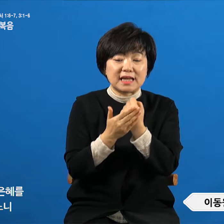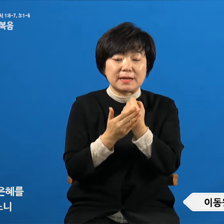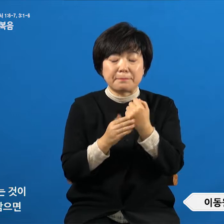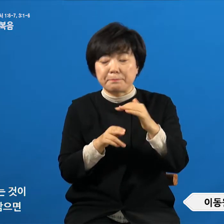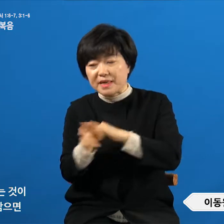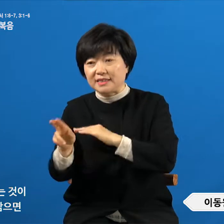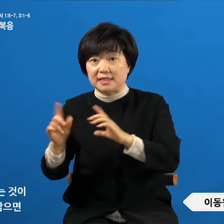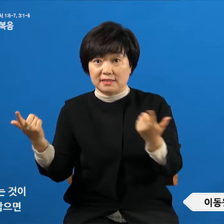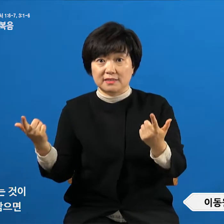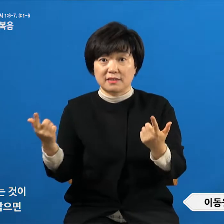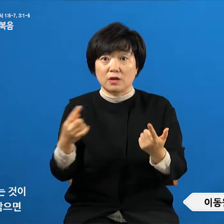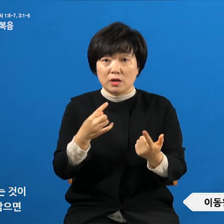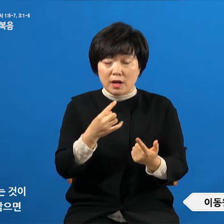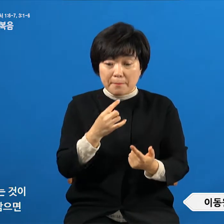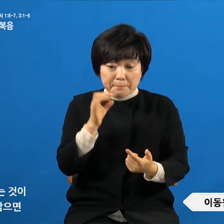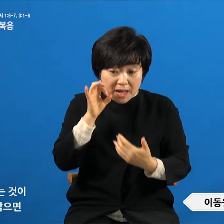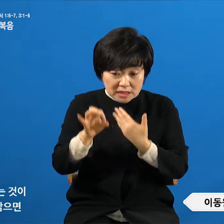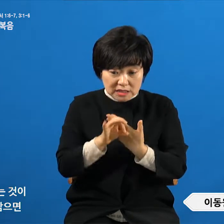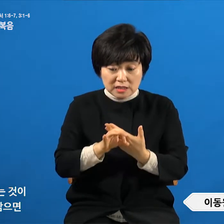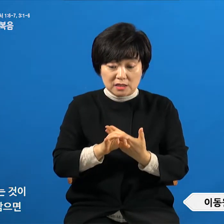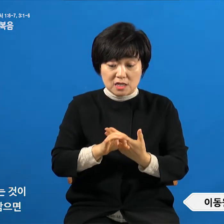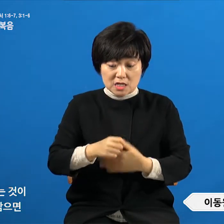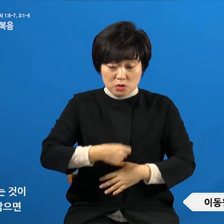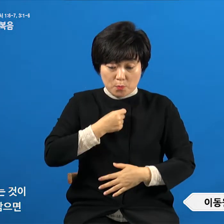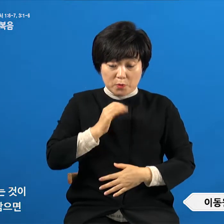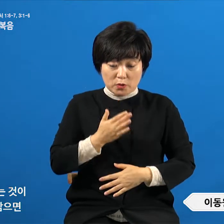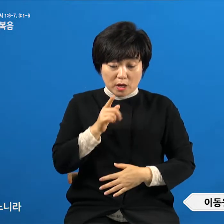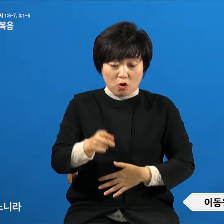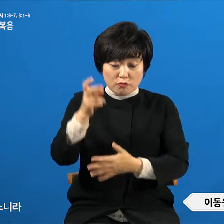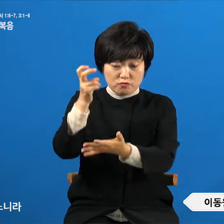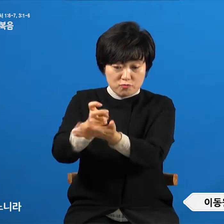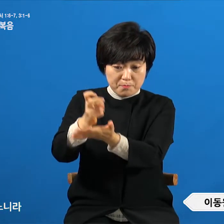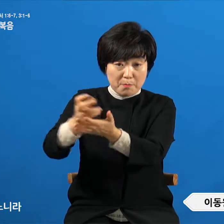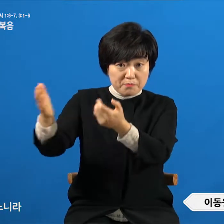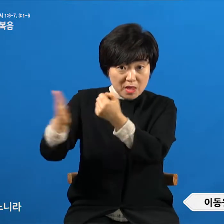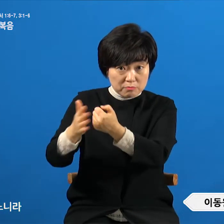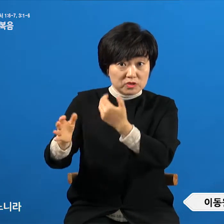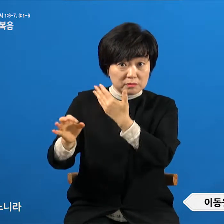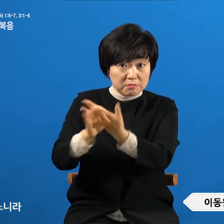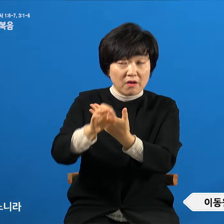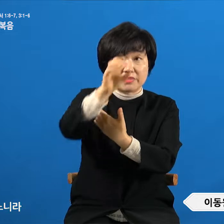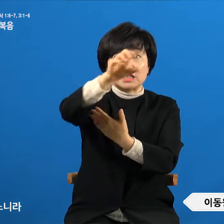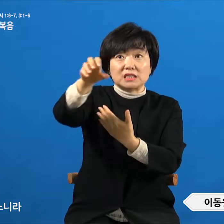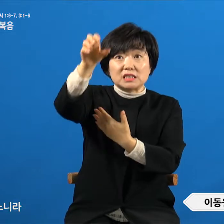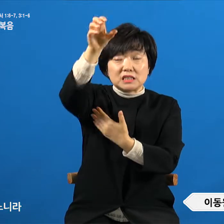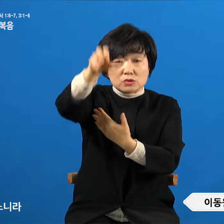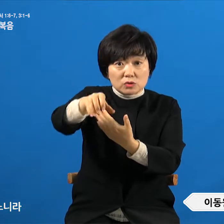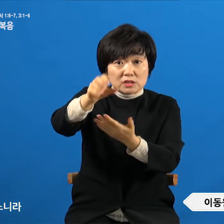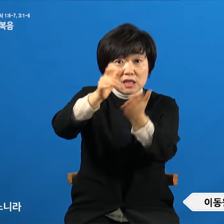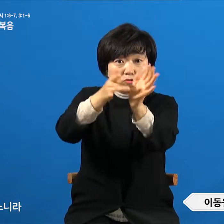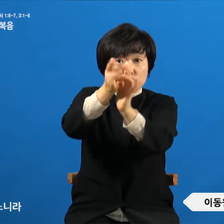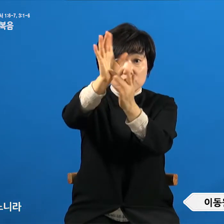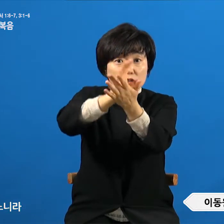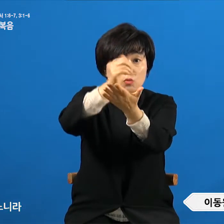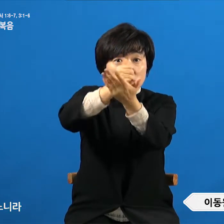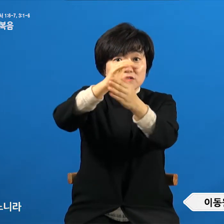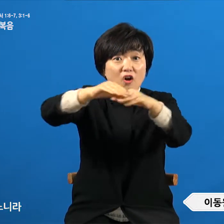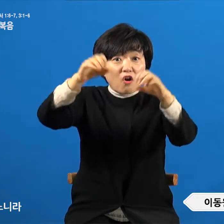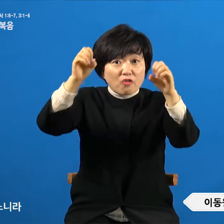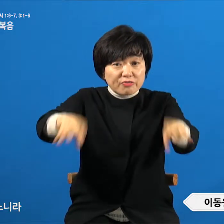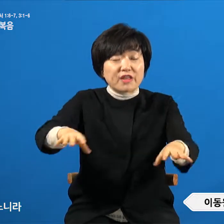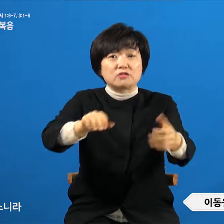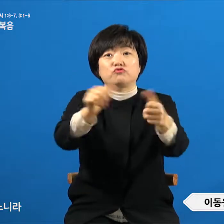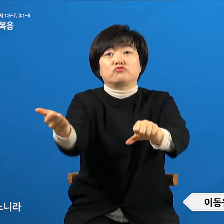은혜를 패하지 아니하노니 만일 의롭게 되는 것이 율법으로 말미암으면 그리스도께서 헛되이